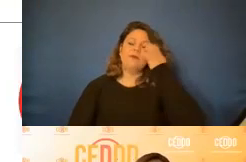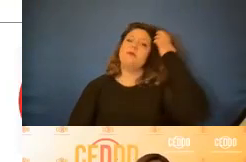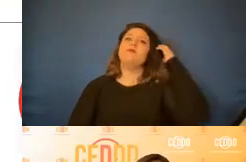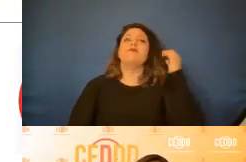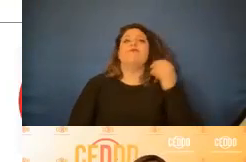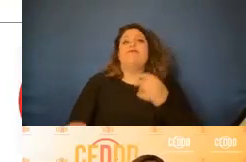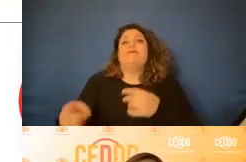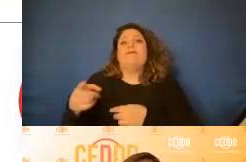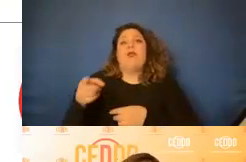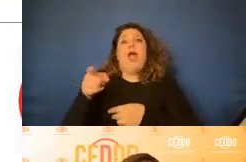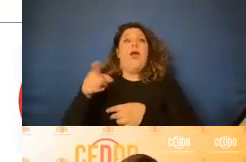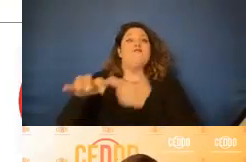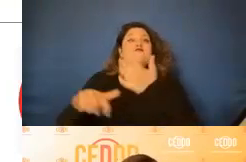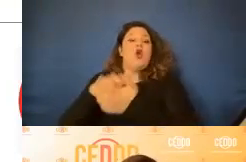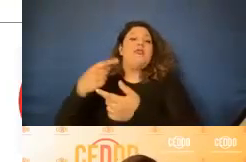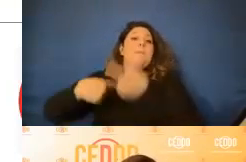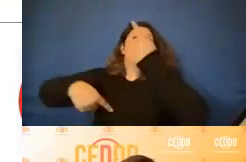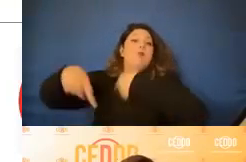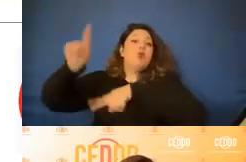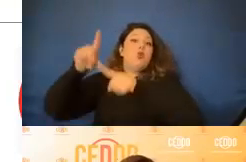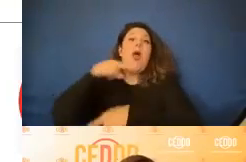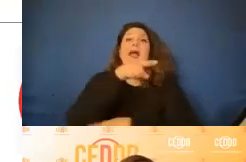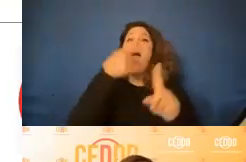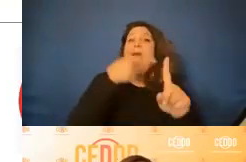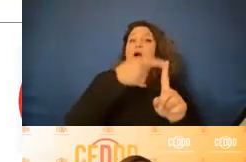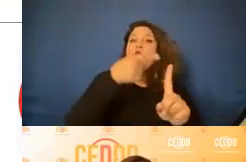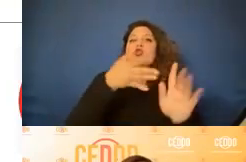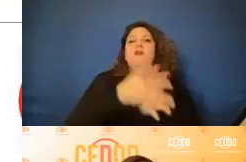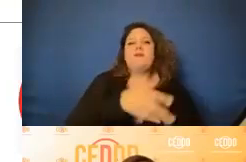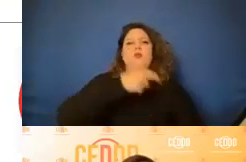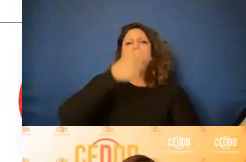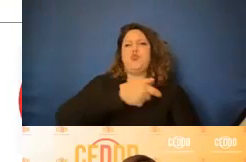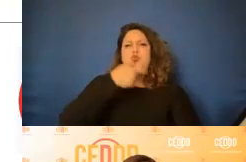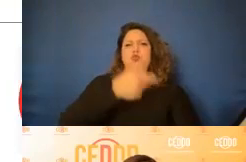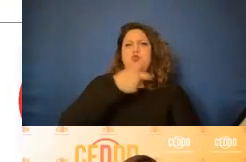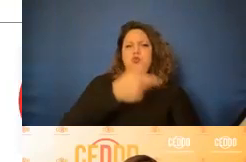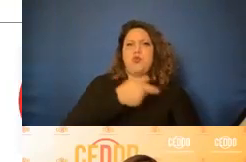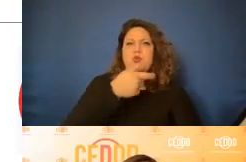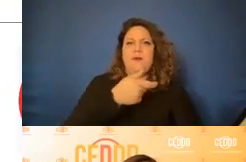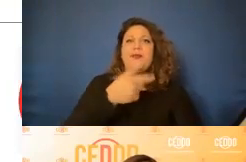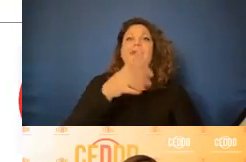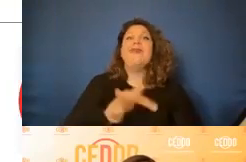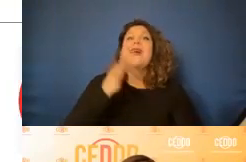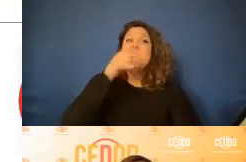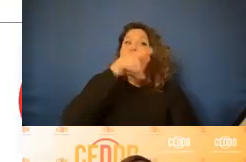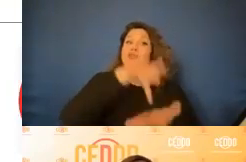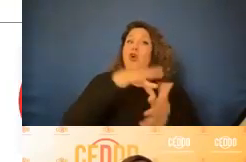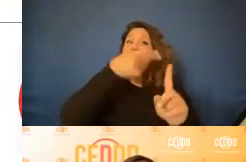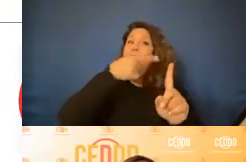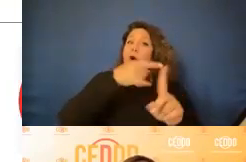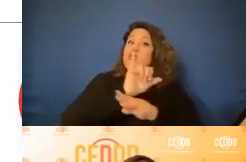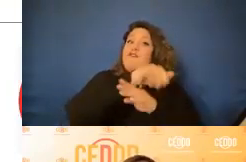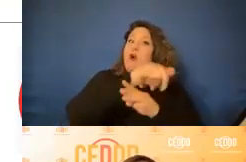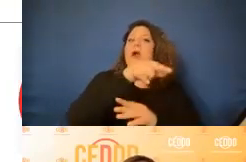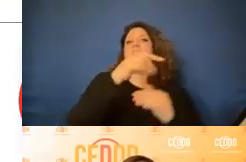otro. La violencia es puntual, el acoso es largo en el tiempo y además existe este desequilibrio de poder tan importante.